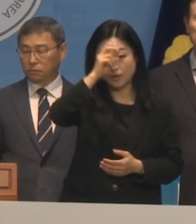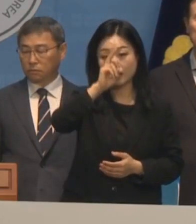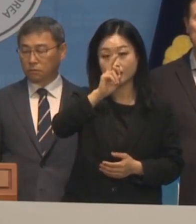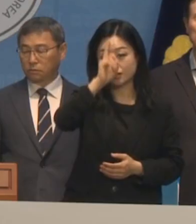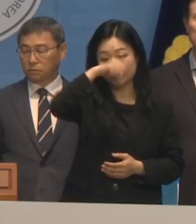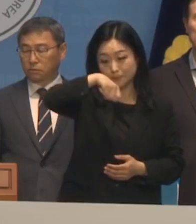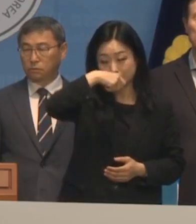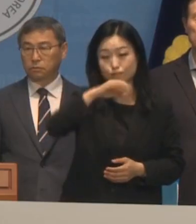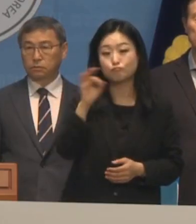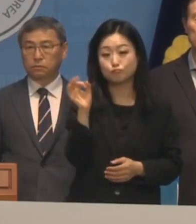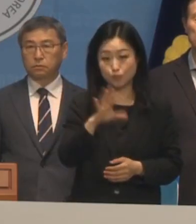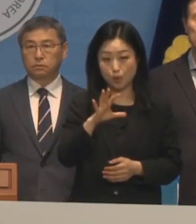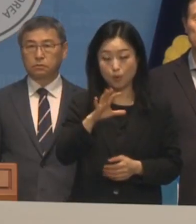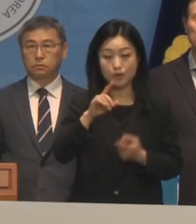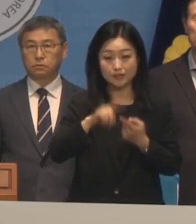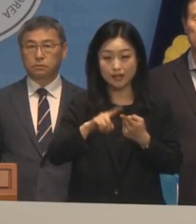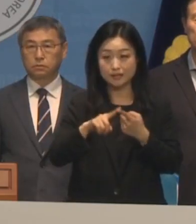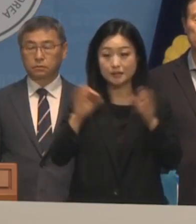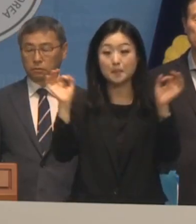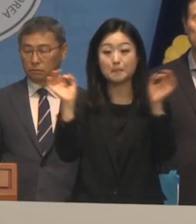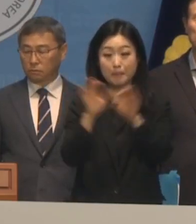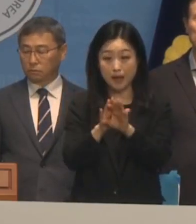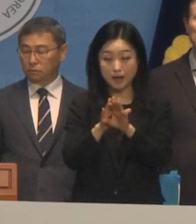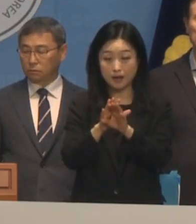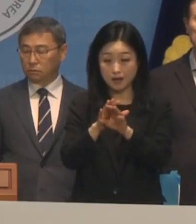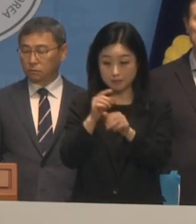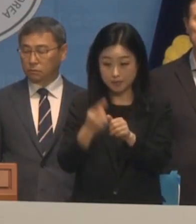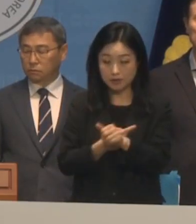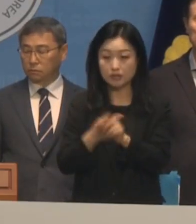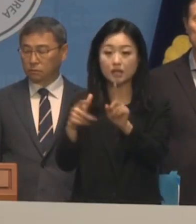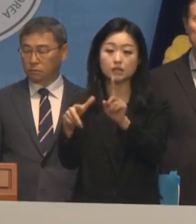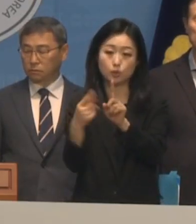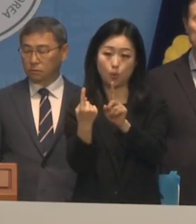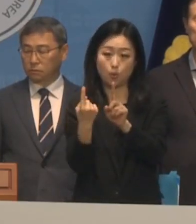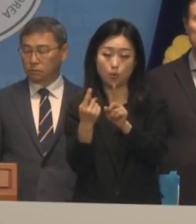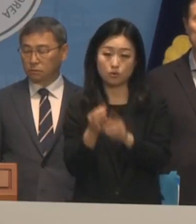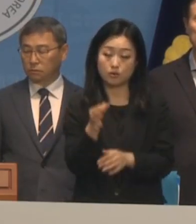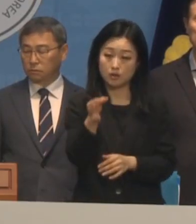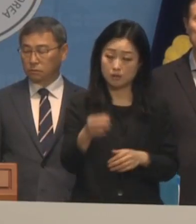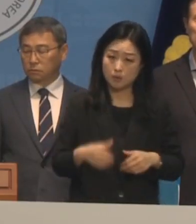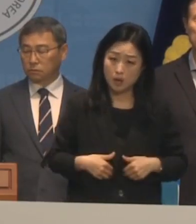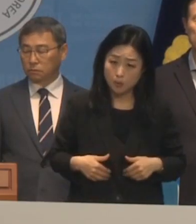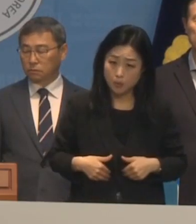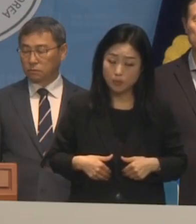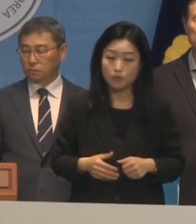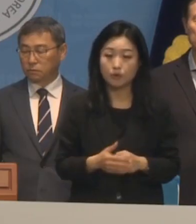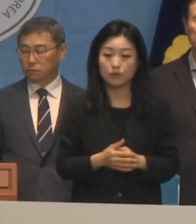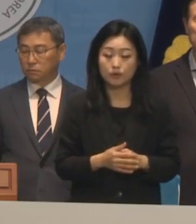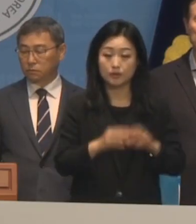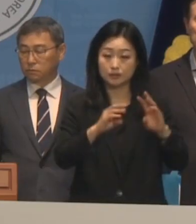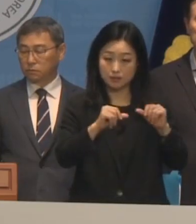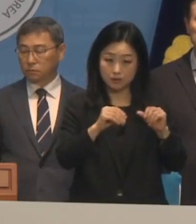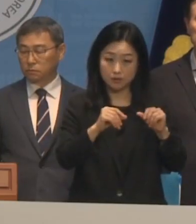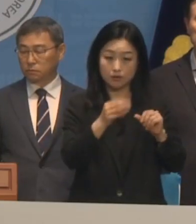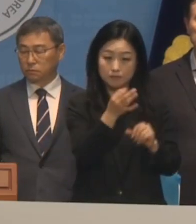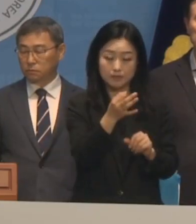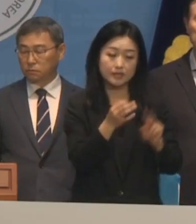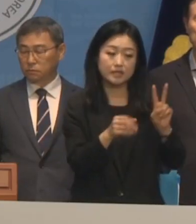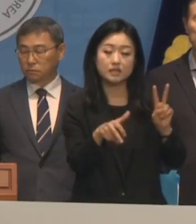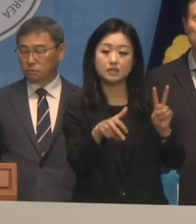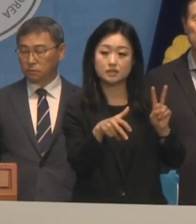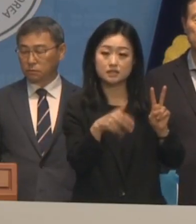결손으로 미교부된 15조 원의 부담을 고스란히 떠안게 된